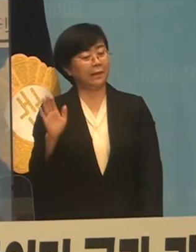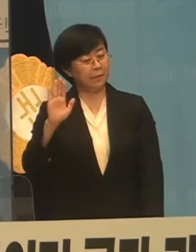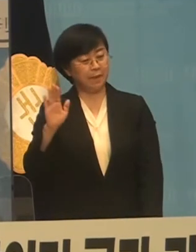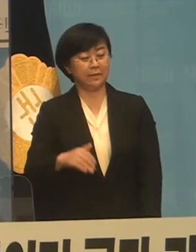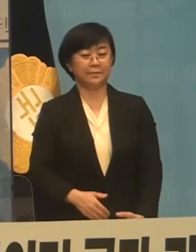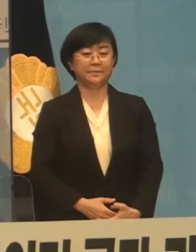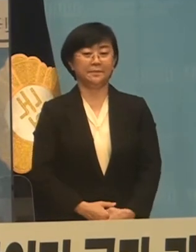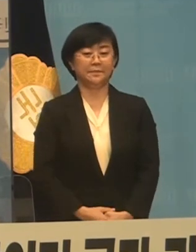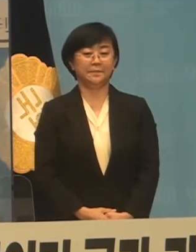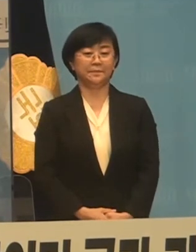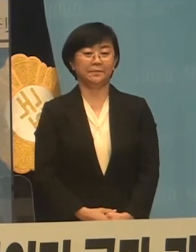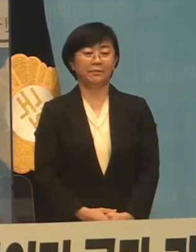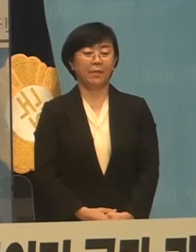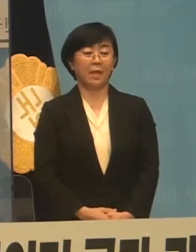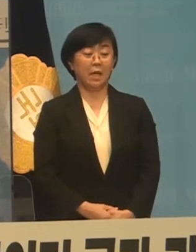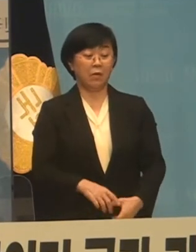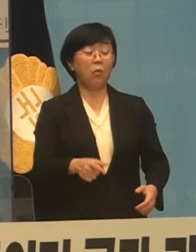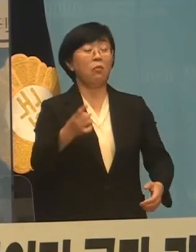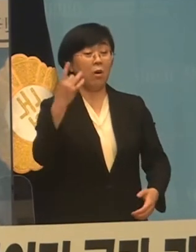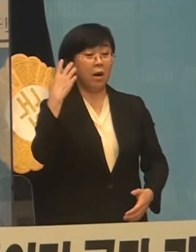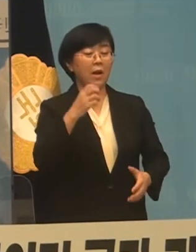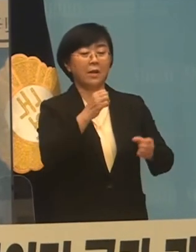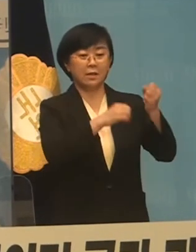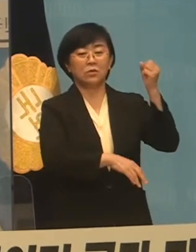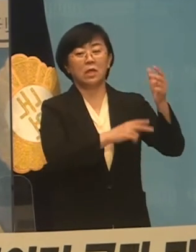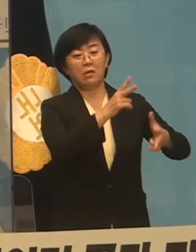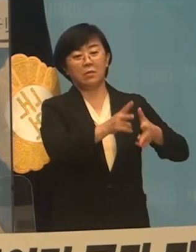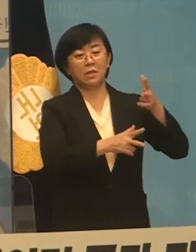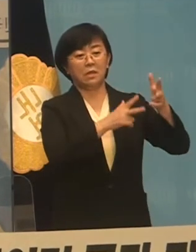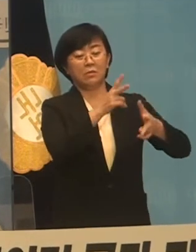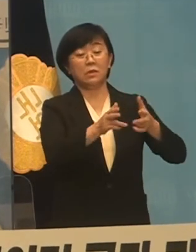아닙니다. 공작기계는 기초산업이기 때문에요.